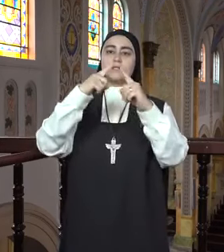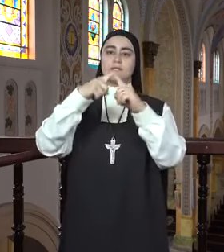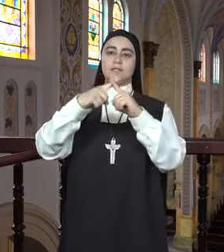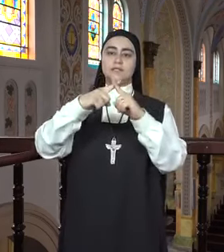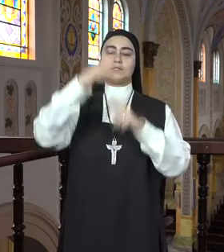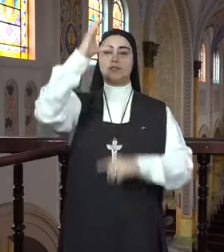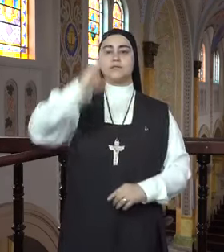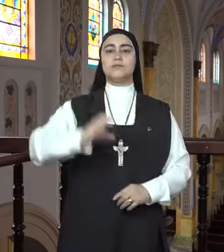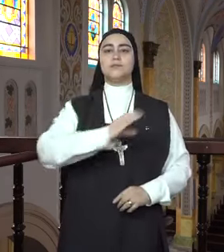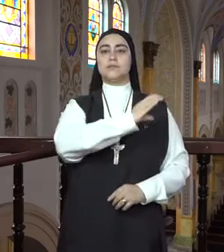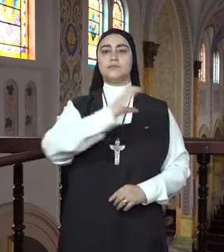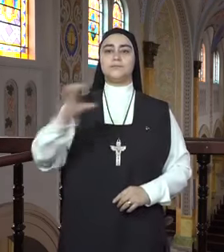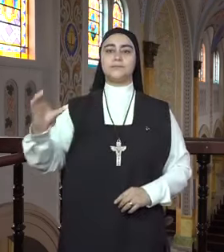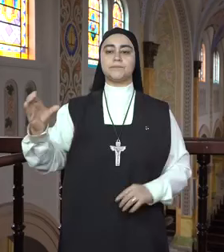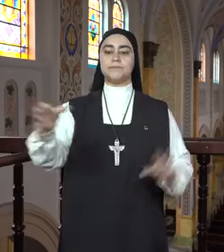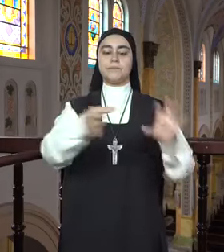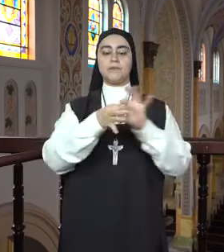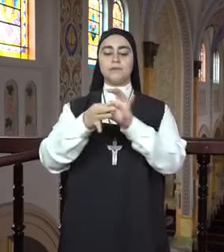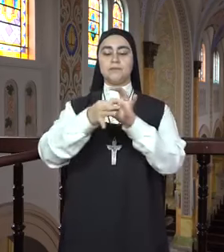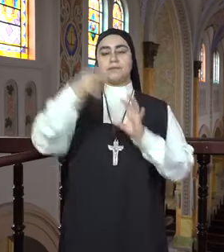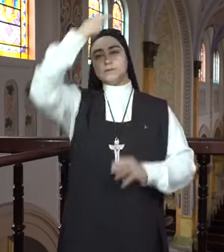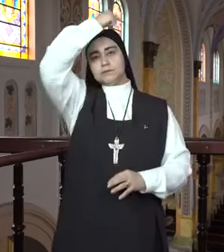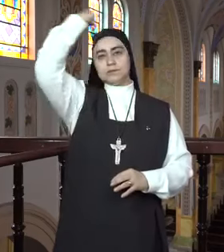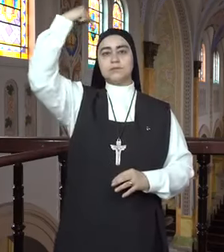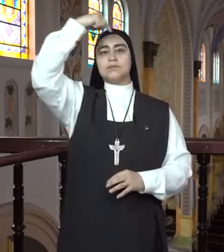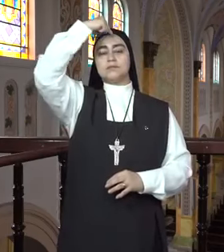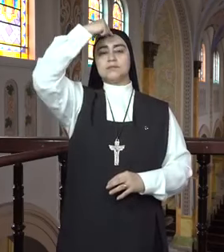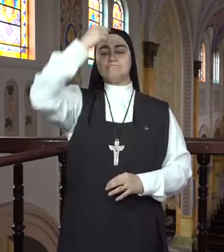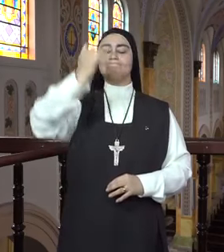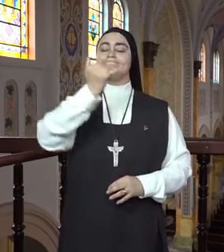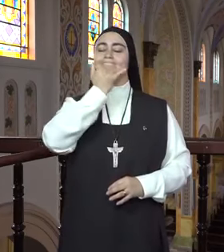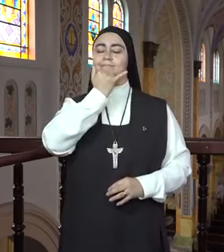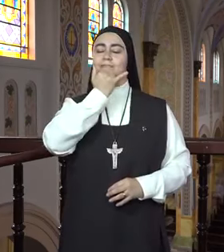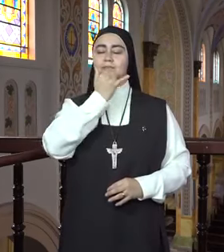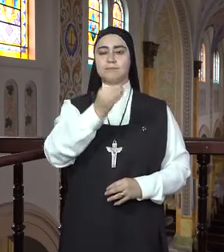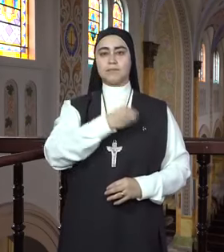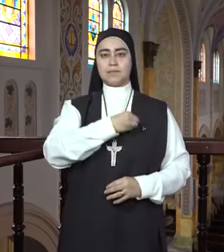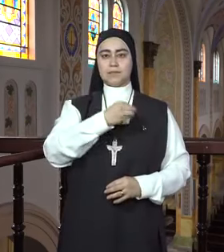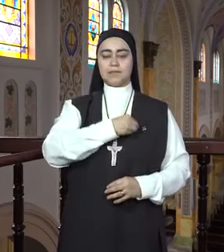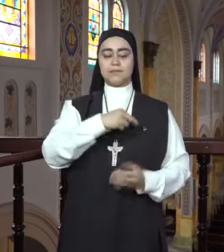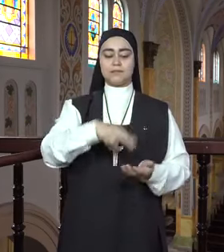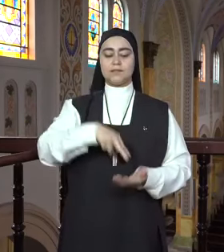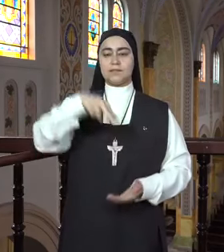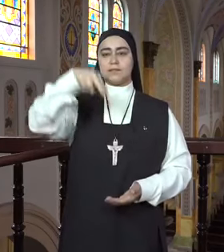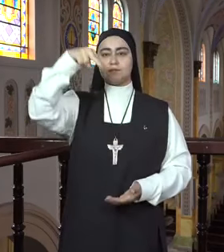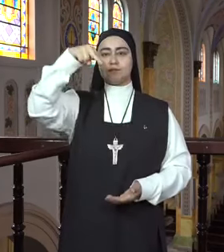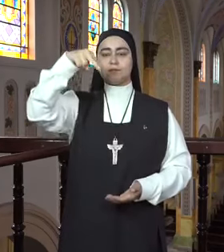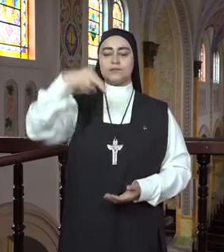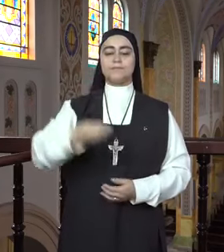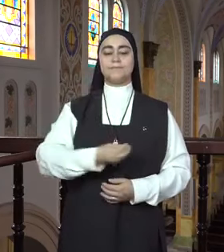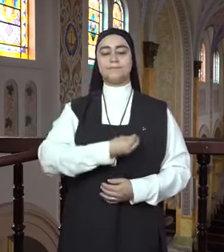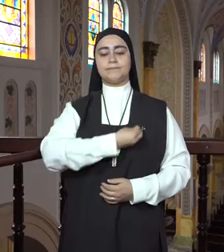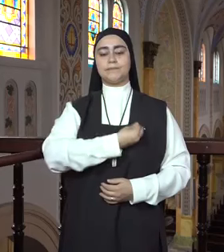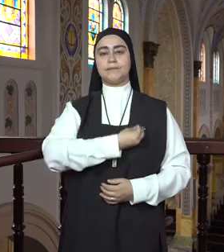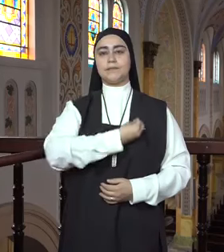na comunhão dos santos, na remissão dos pecados, na ressurreição da carne, na vida